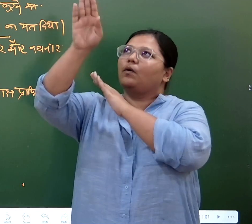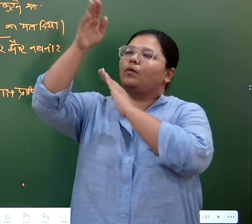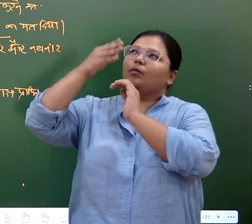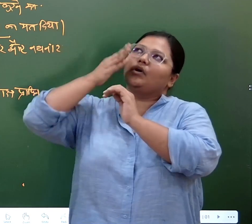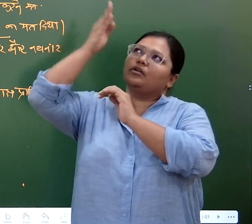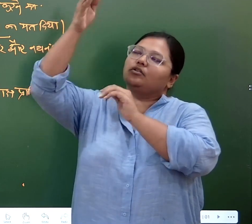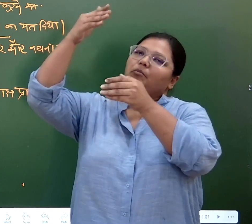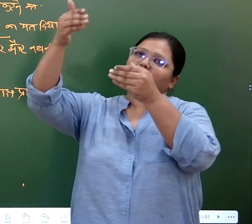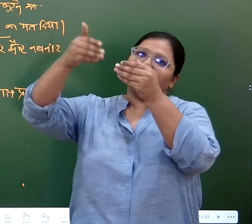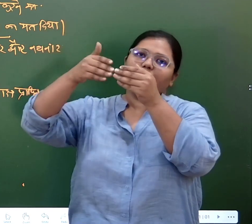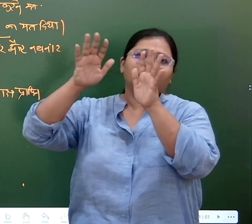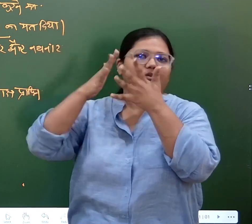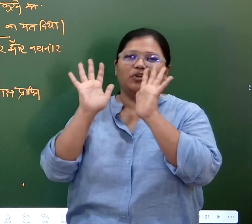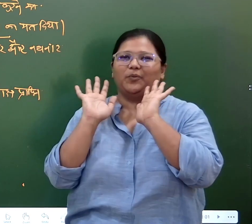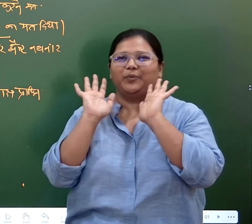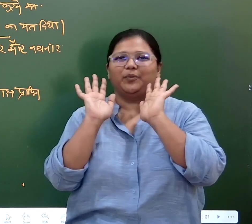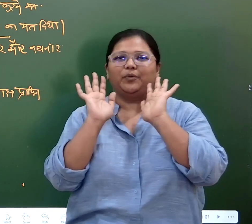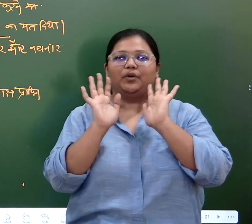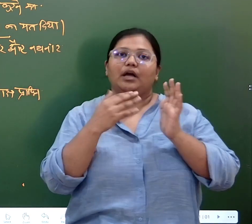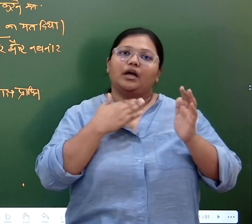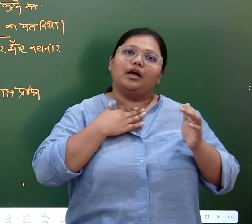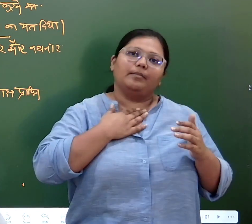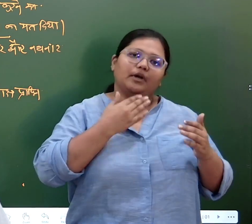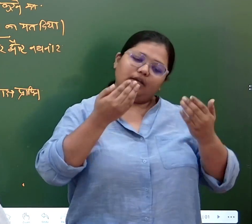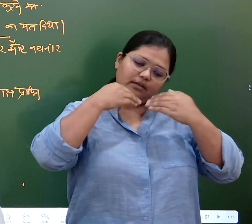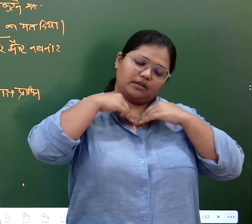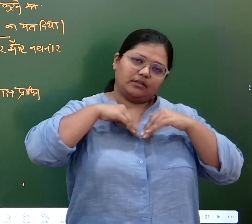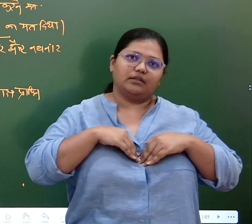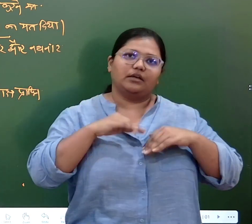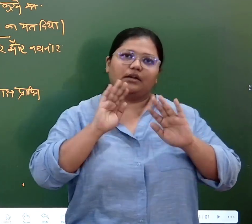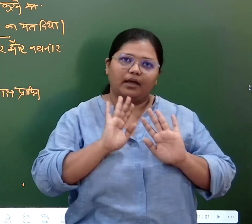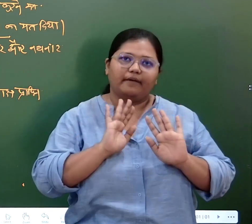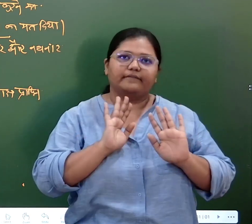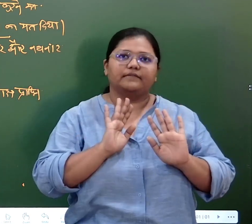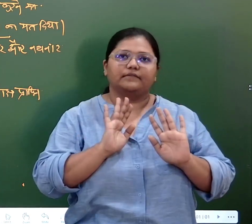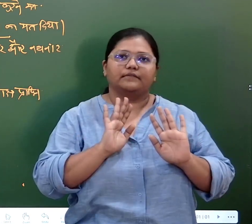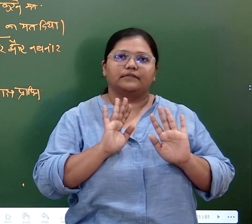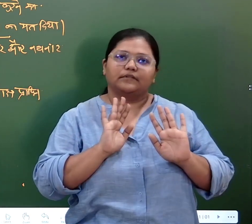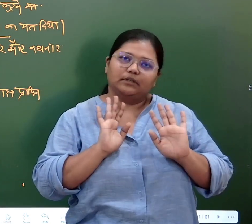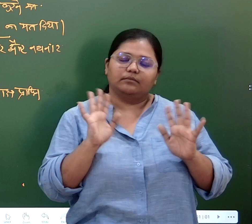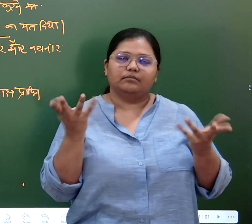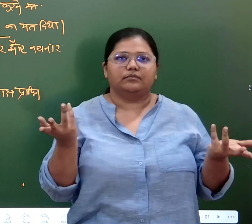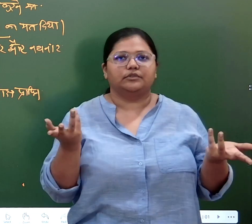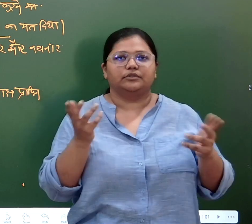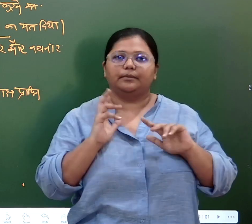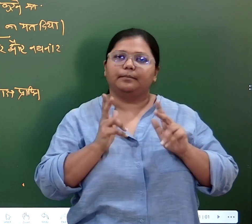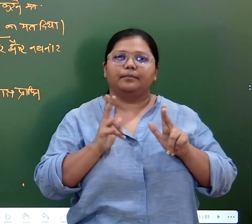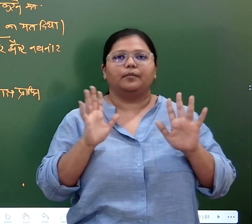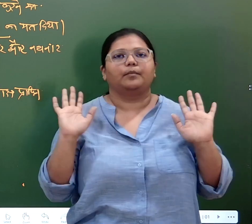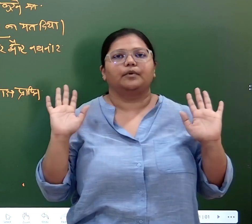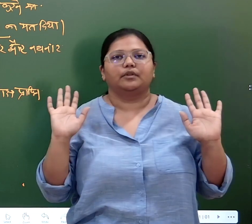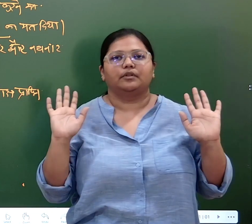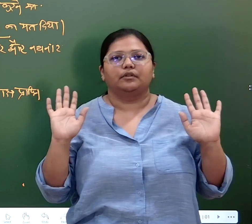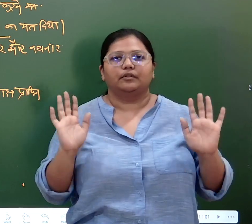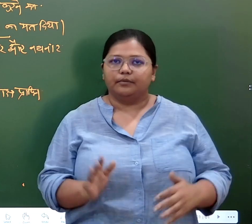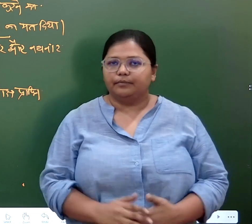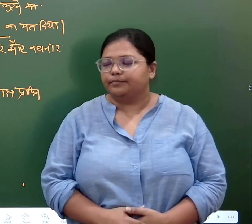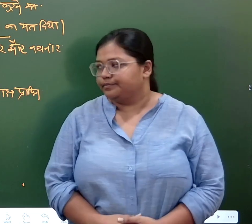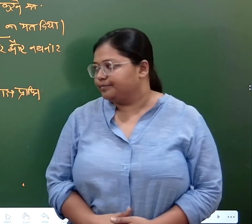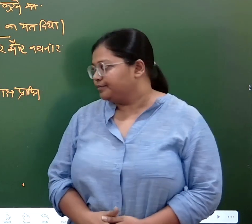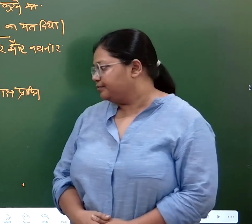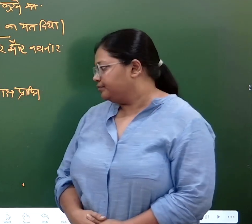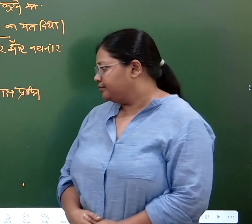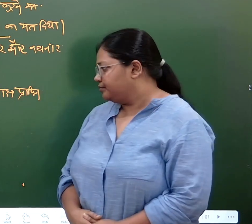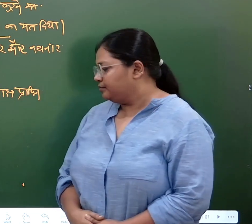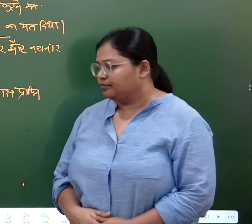है वो हमारे ही अंदर है, ठीक। मतलब क्या कि जीव और जगत लिखने के लिए क्या बोलोगे, जीव